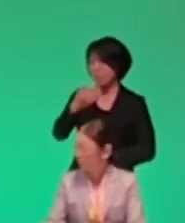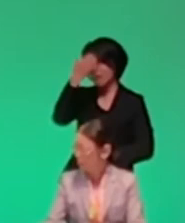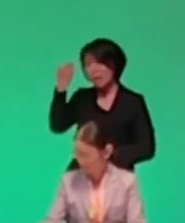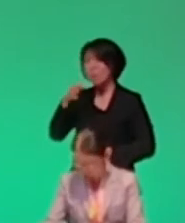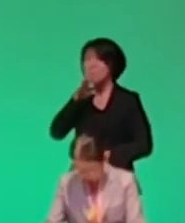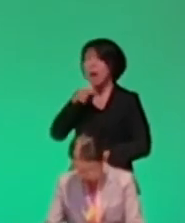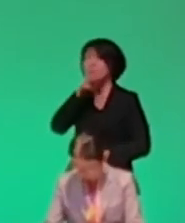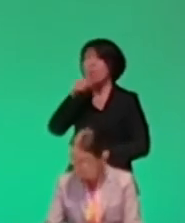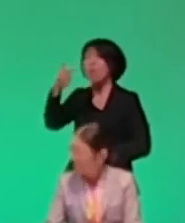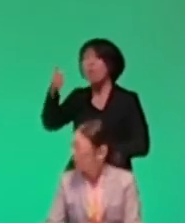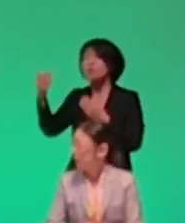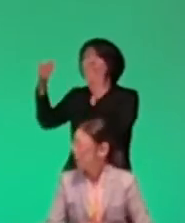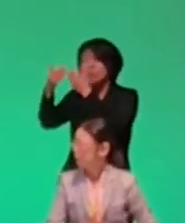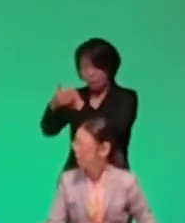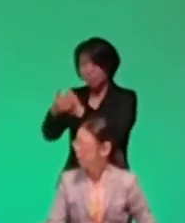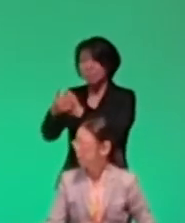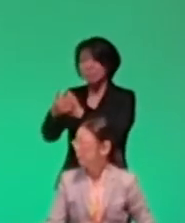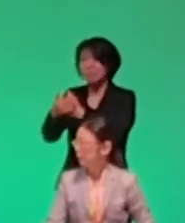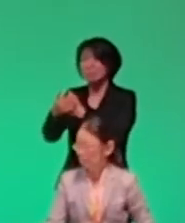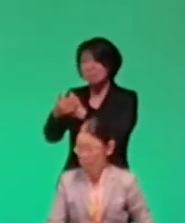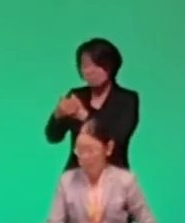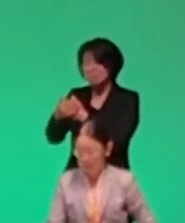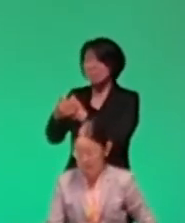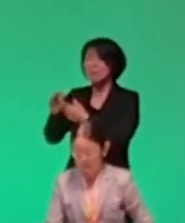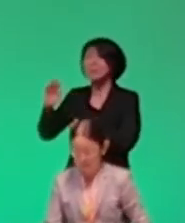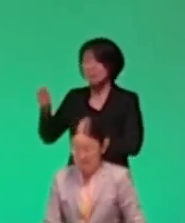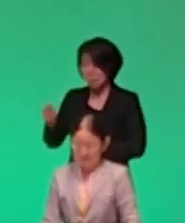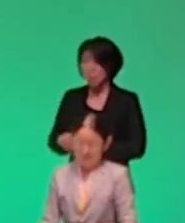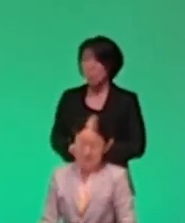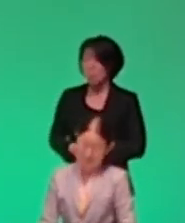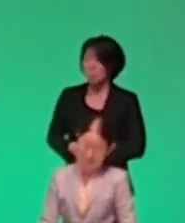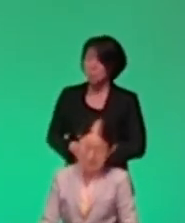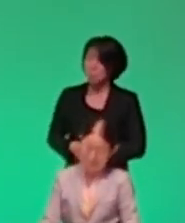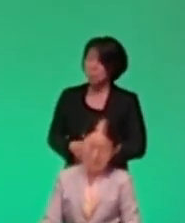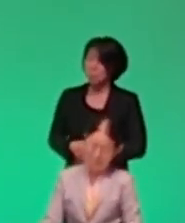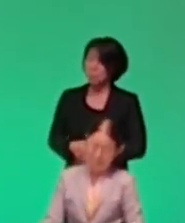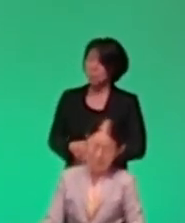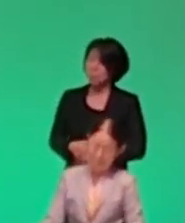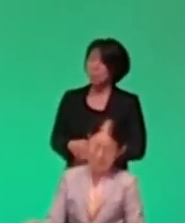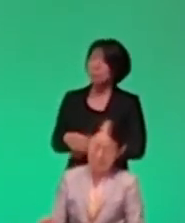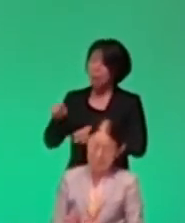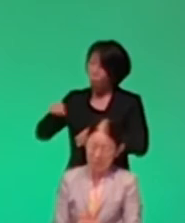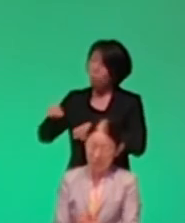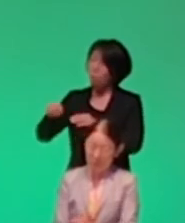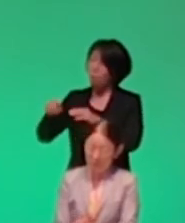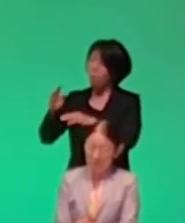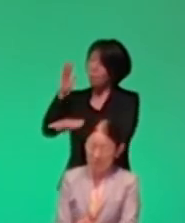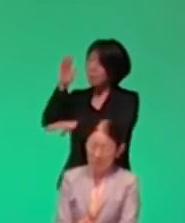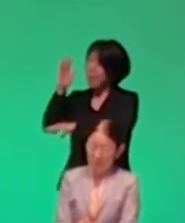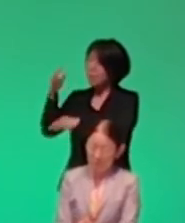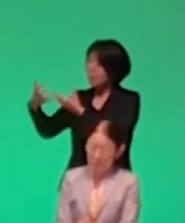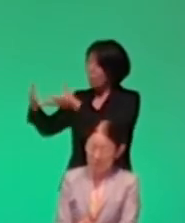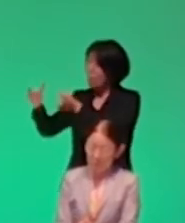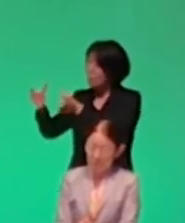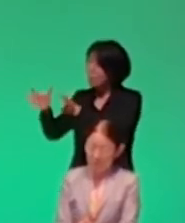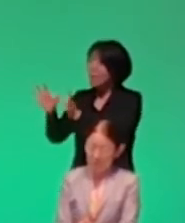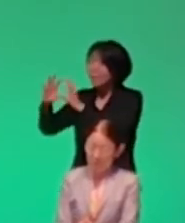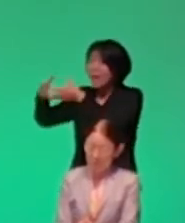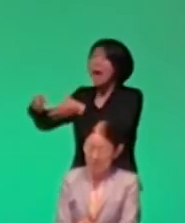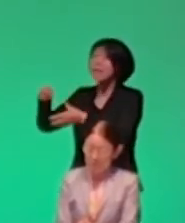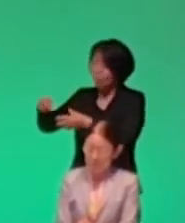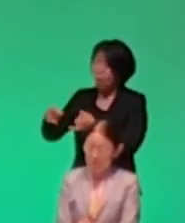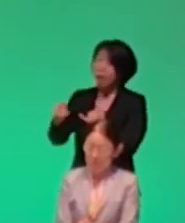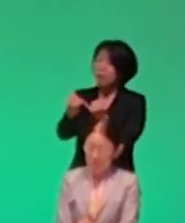で女になって子供産んだみたいな。だからまあそこら辺がやっぱりこの業界ではまだまだその女